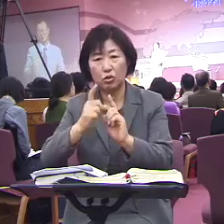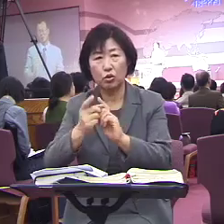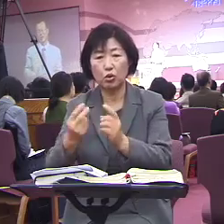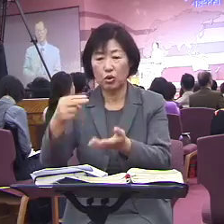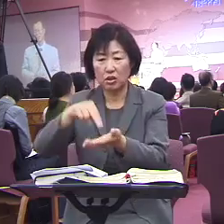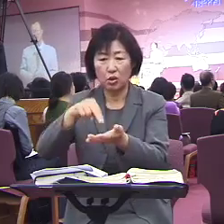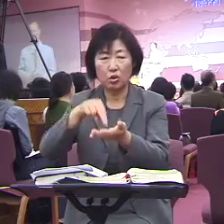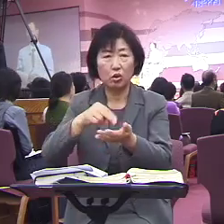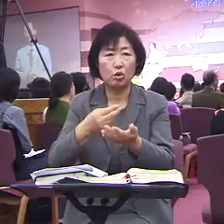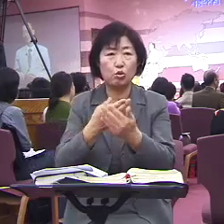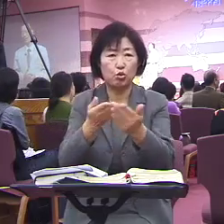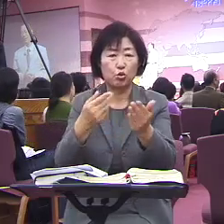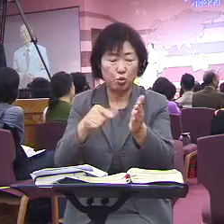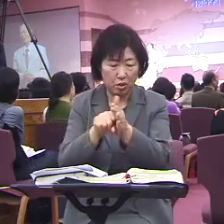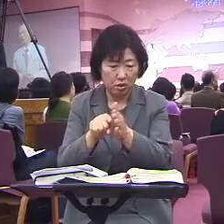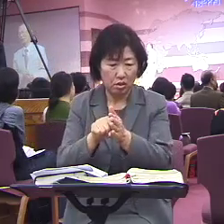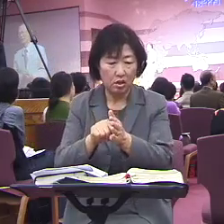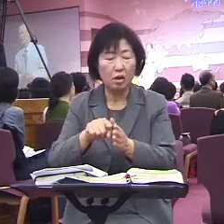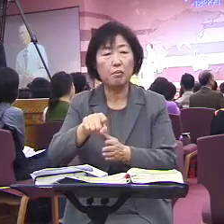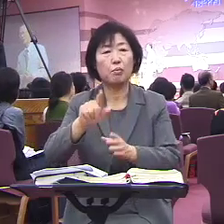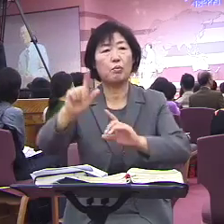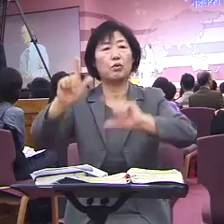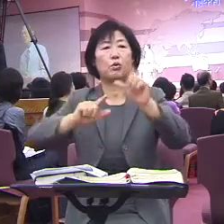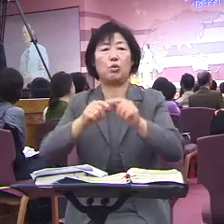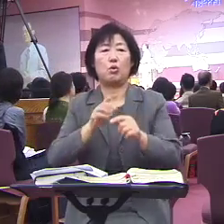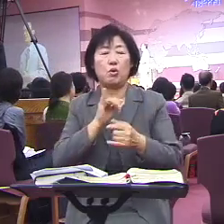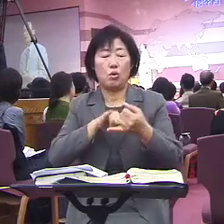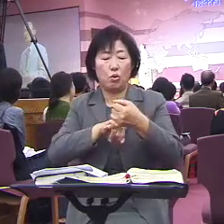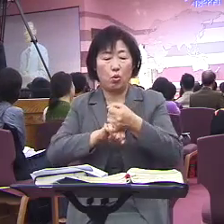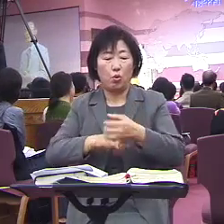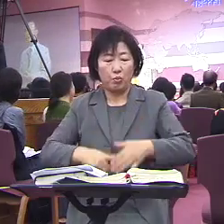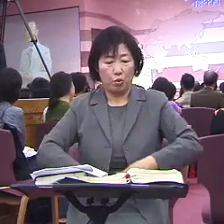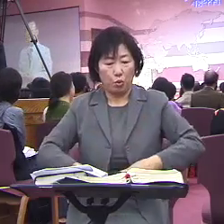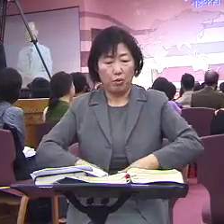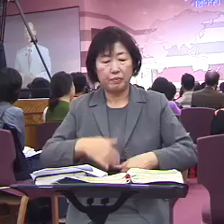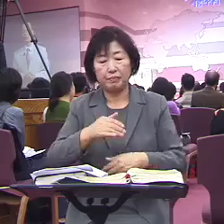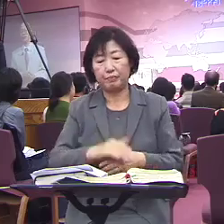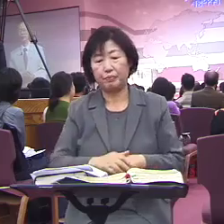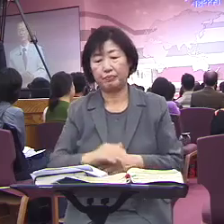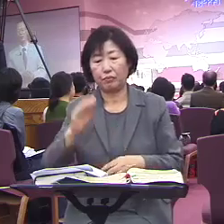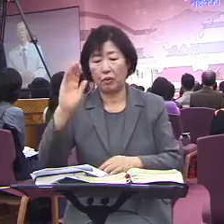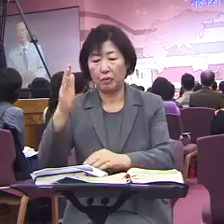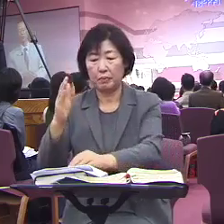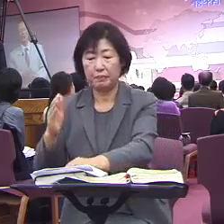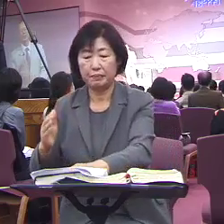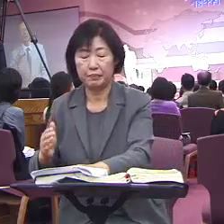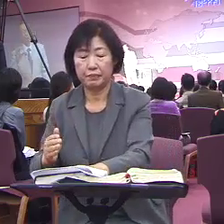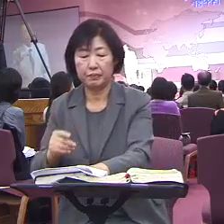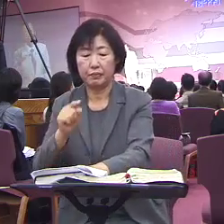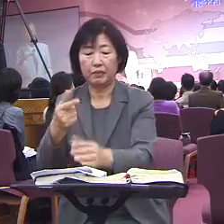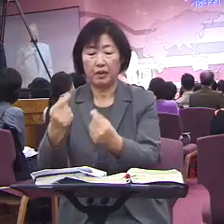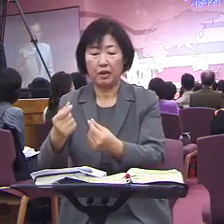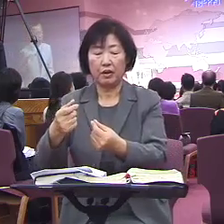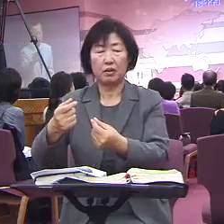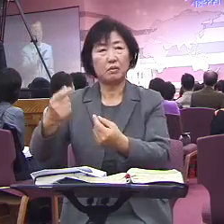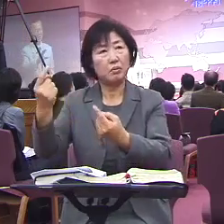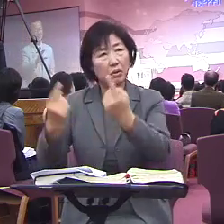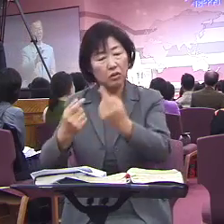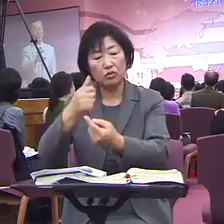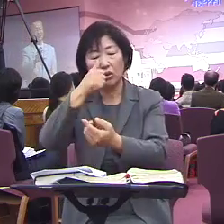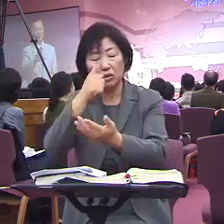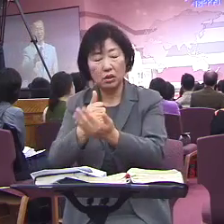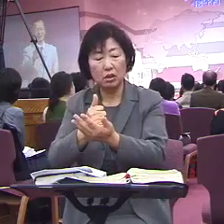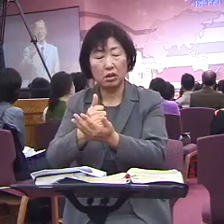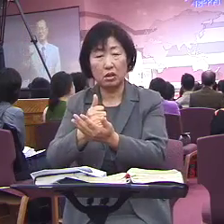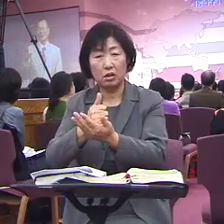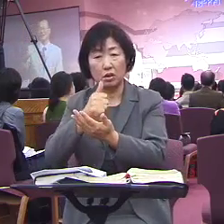모습이 꼭 필요한 겁니다. 이렇게 성경은 서로 짐을 짓는 것 중에 이렇게 그 형제의 죄를 그냥 보고 지나가지